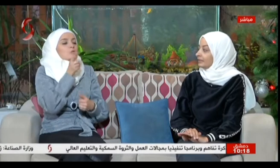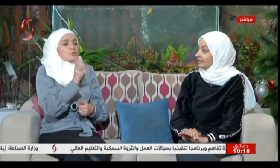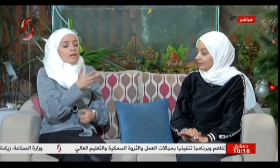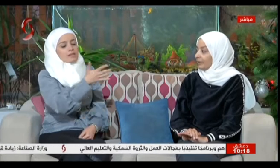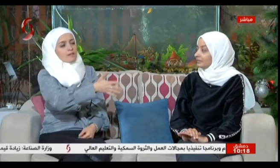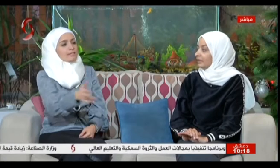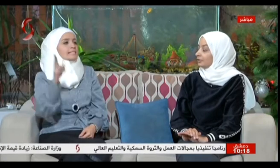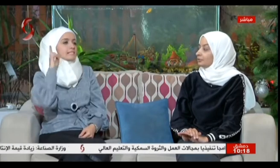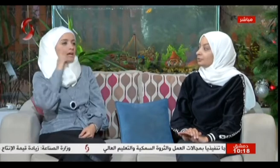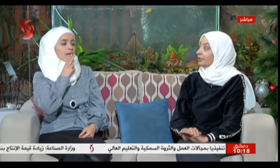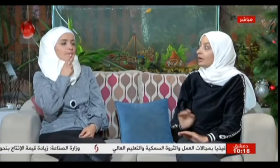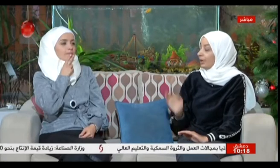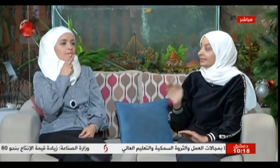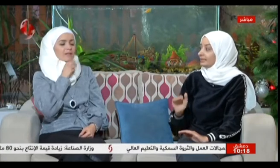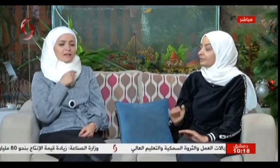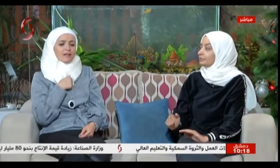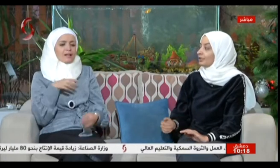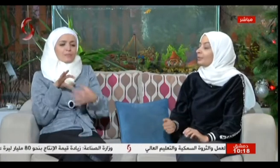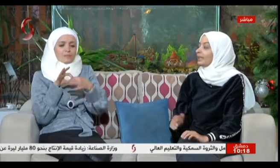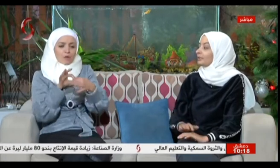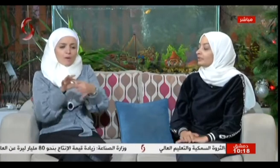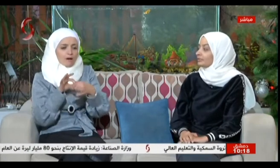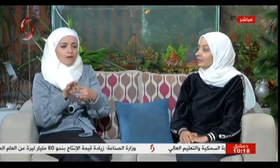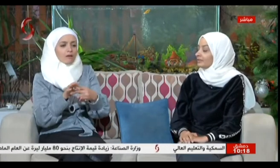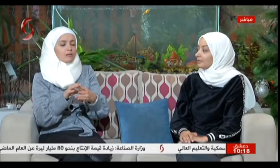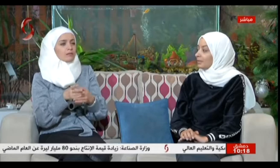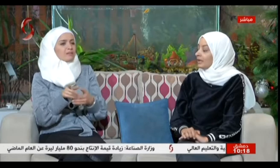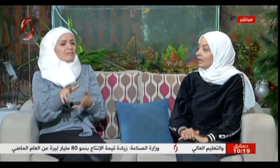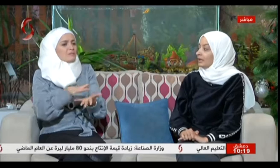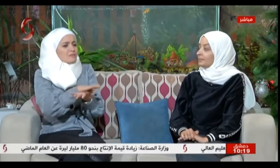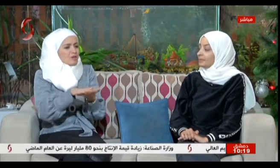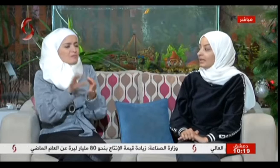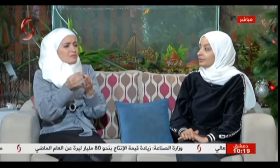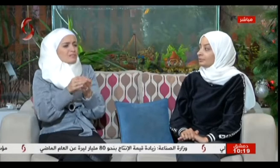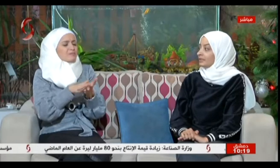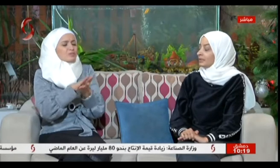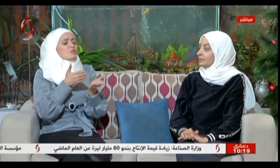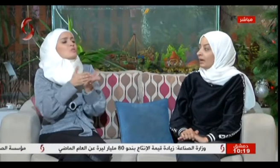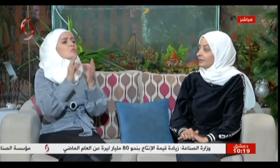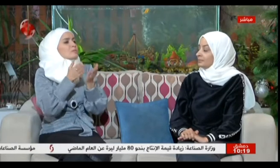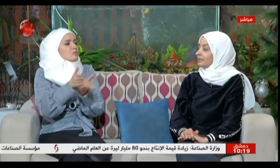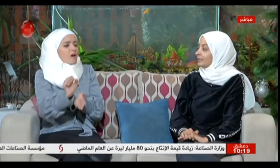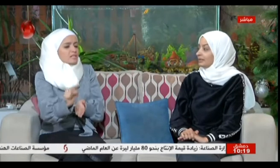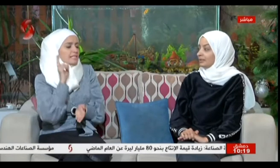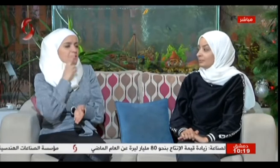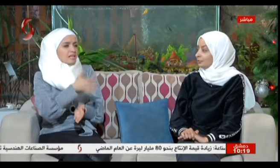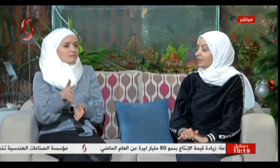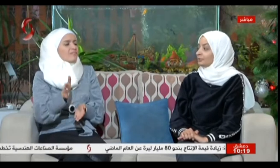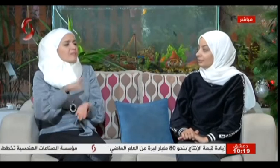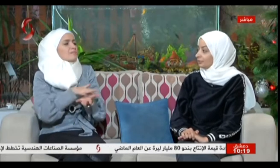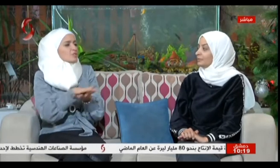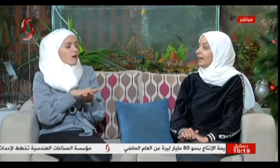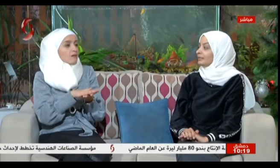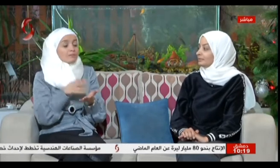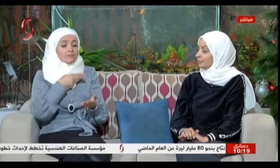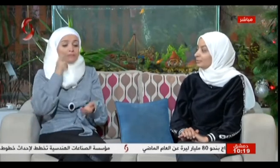هدفي طبعا للدكتوراه، وحتى هدف الدكتوراه هو دعم الاطفال الصم. بامكاني اتواصل مع الصم، بامكاني